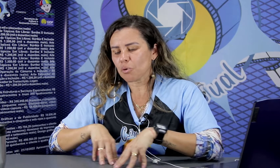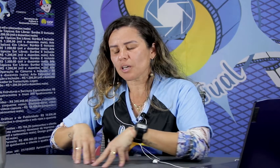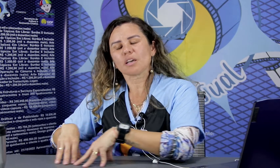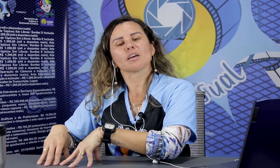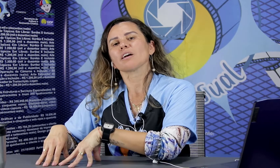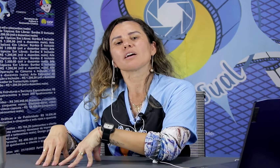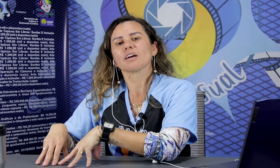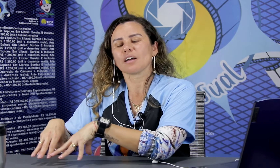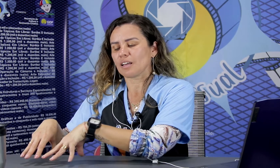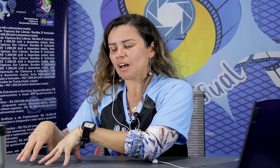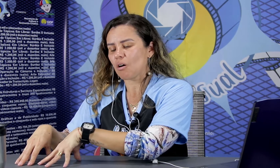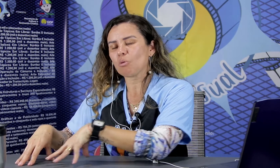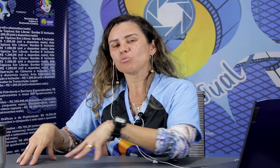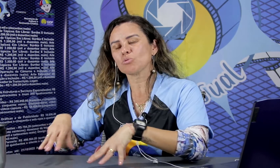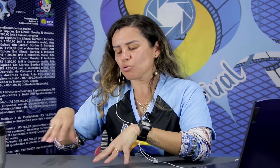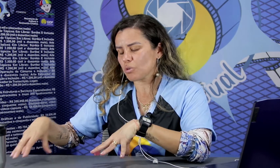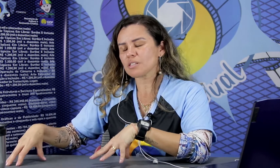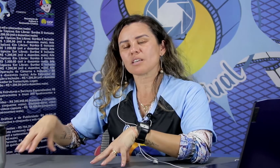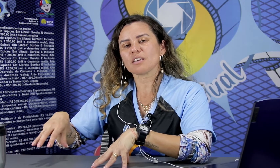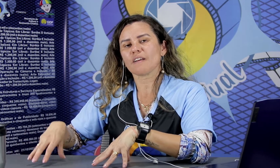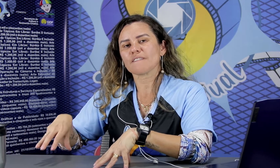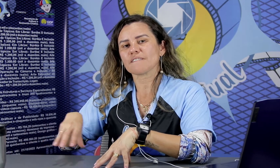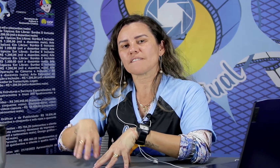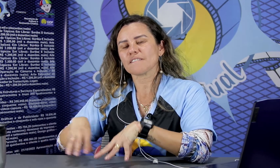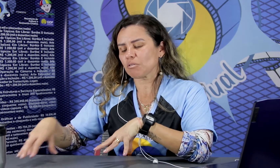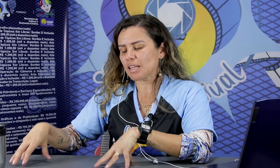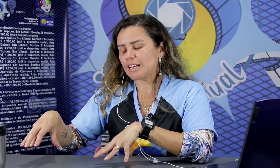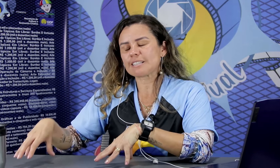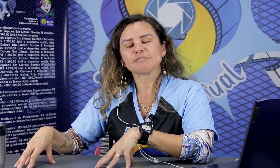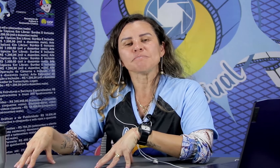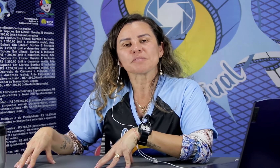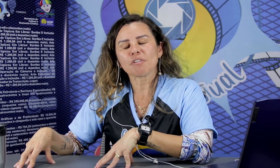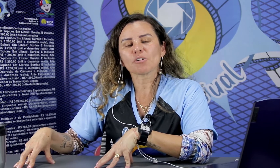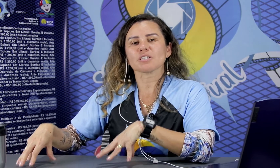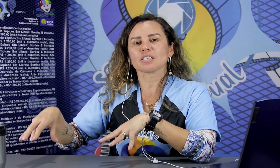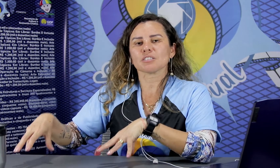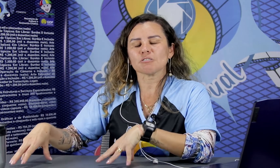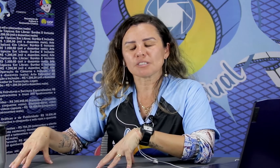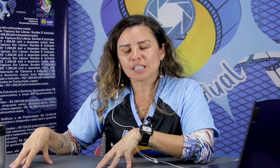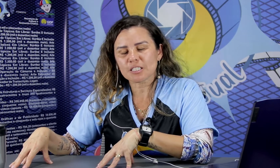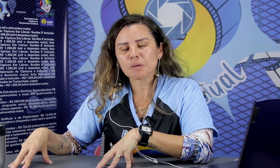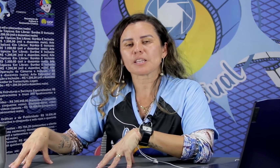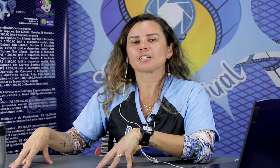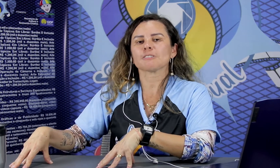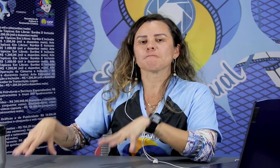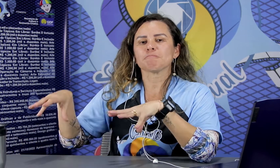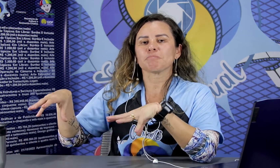Porque um dos dois aí não está valorizando, respeitando